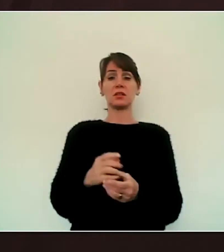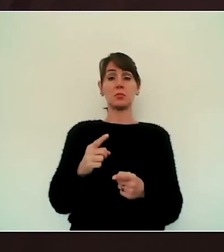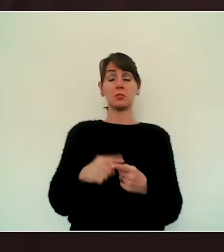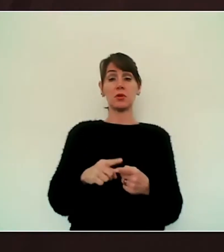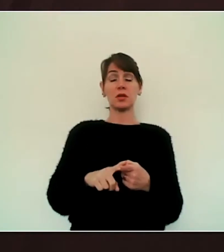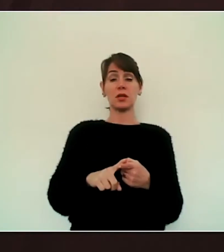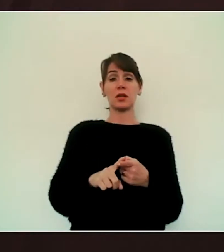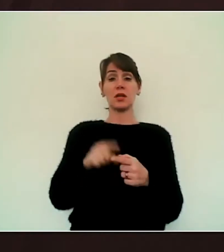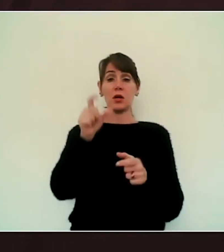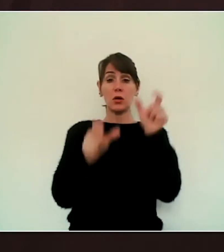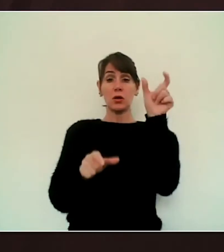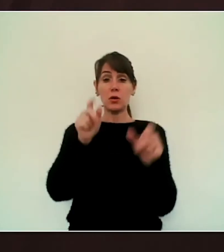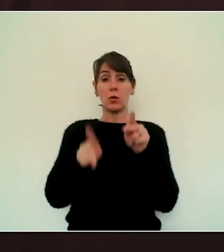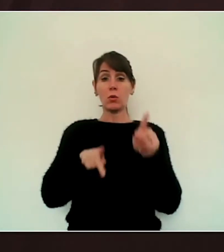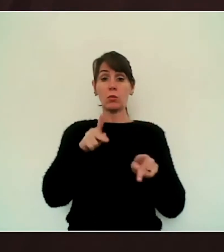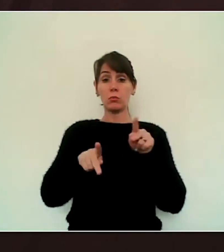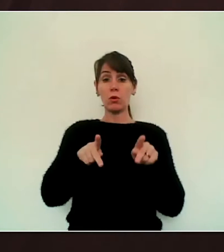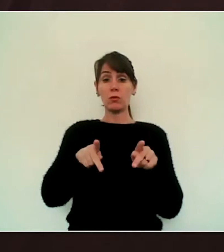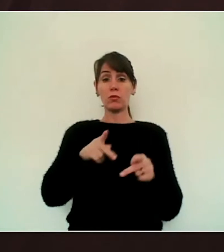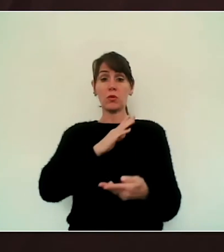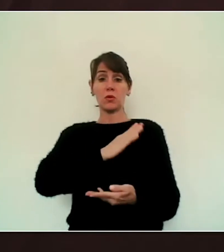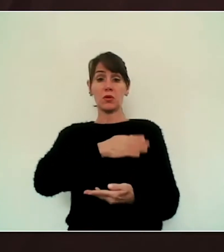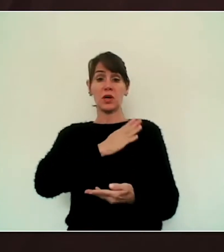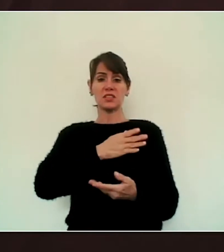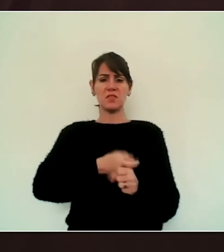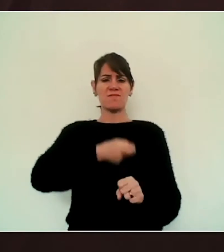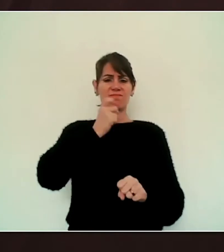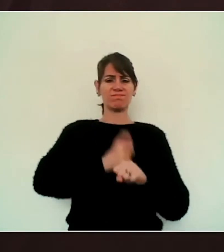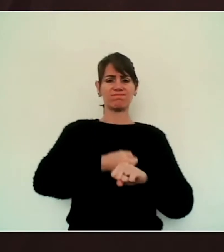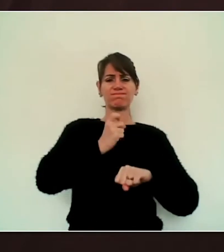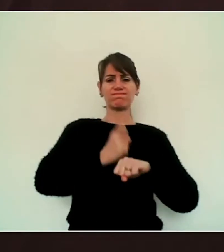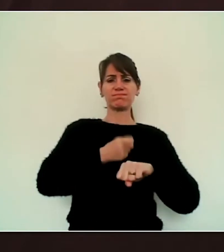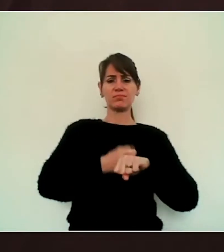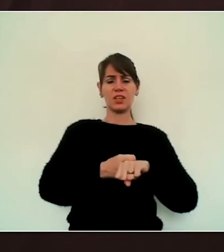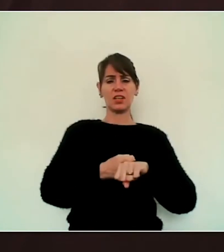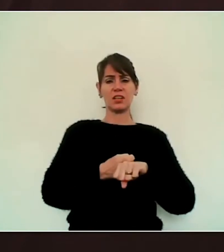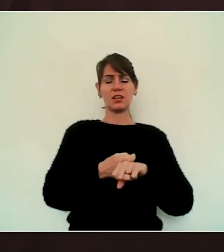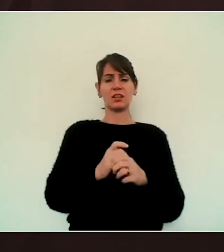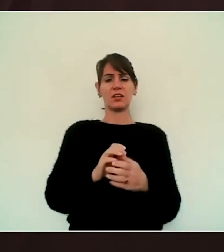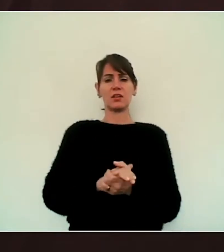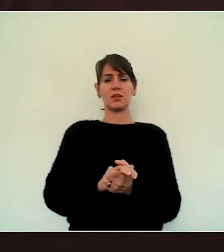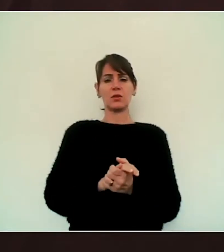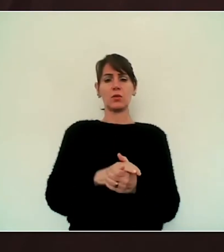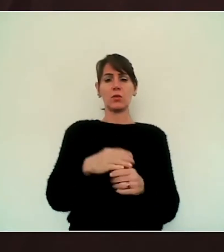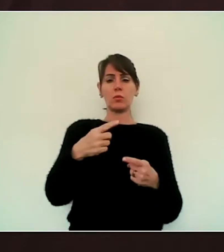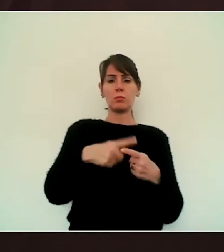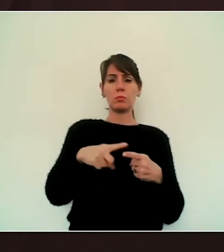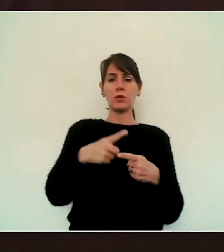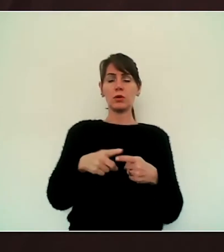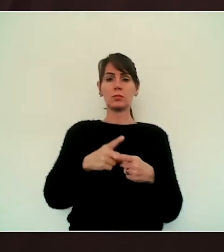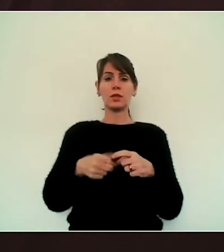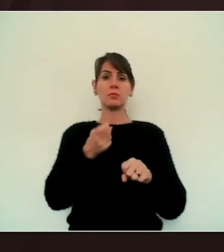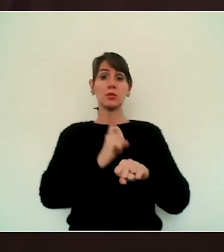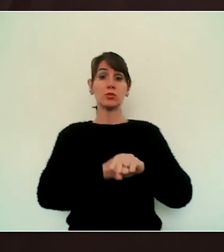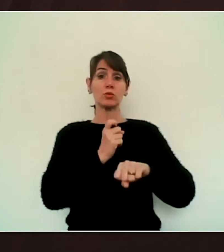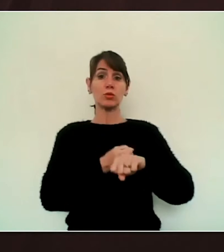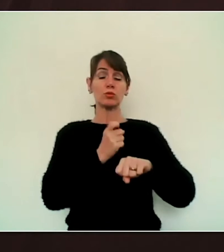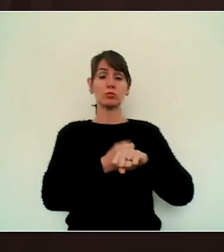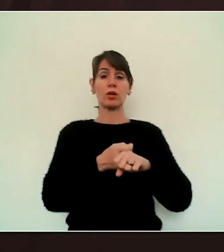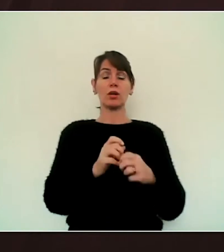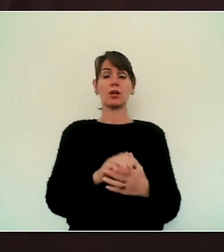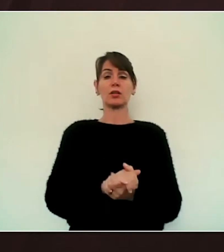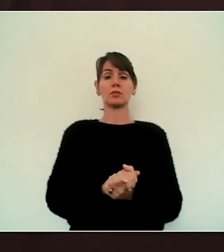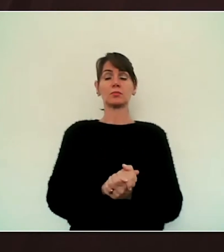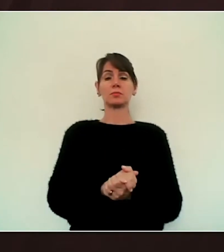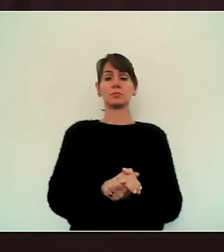endurecido. Irmãos, é problema do coração. O solo onde recebe a semente para frutificar é